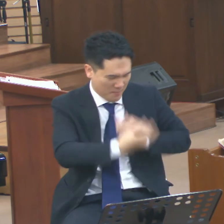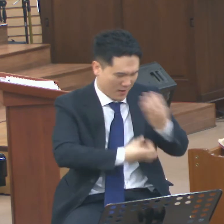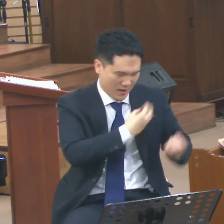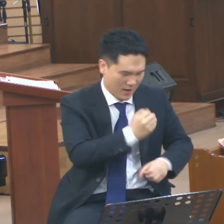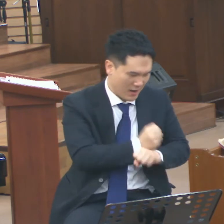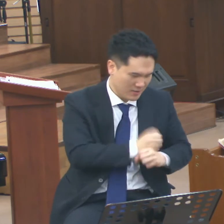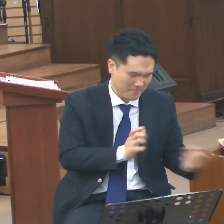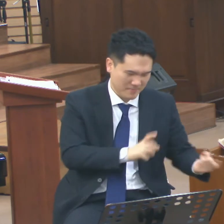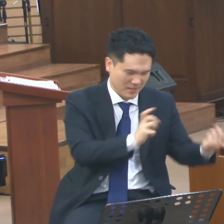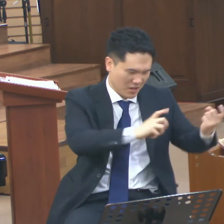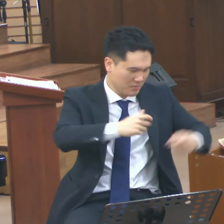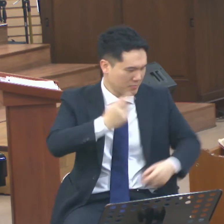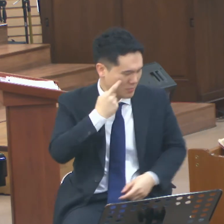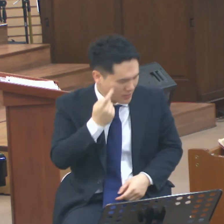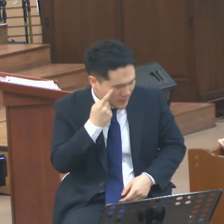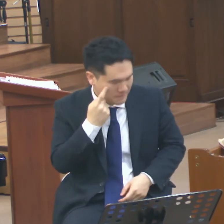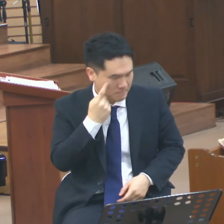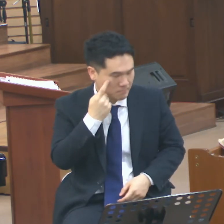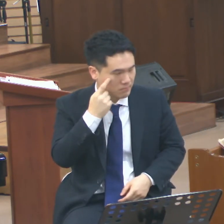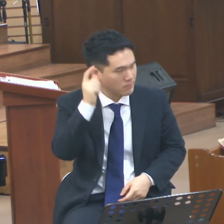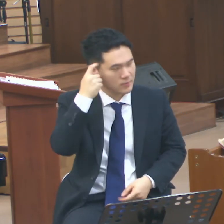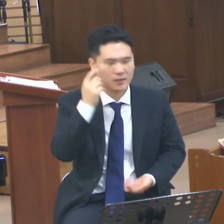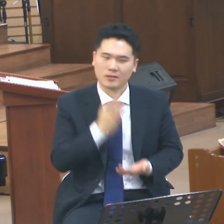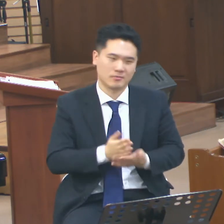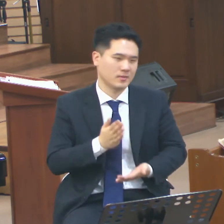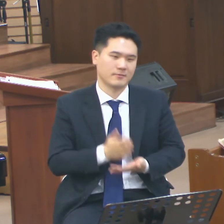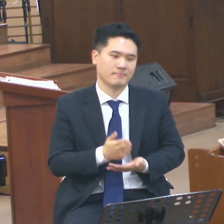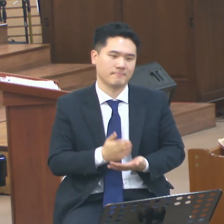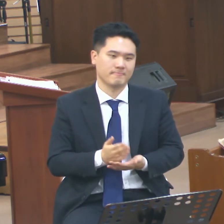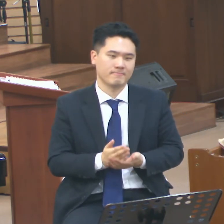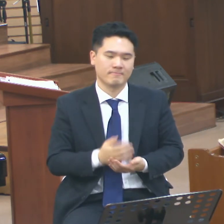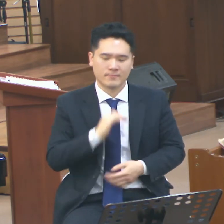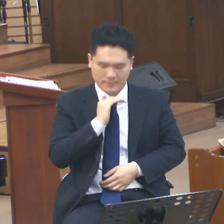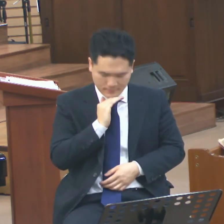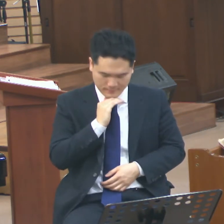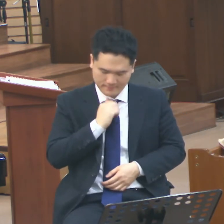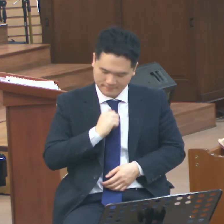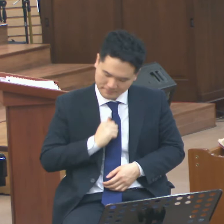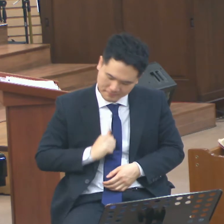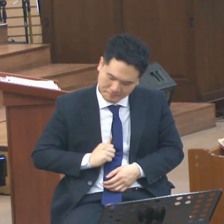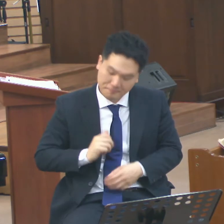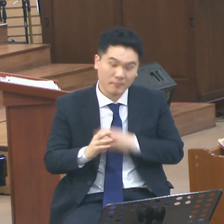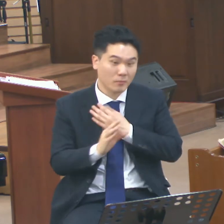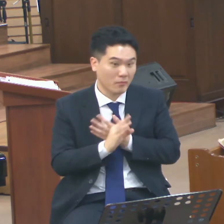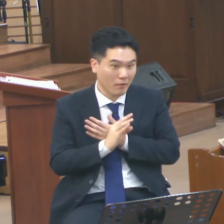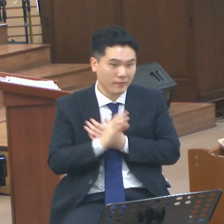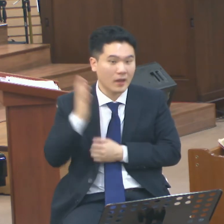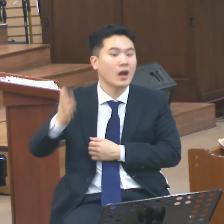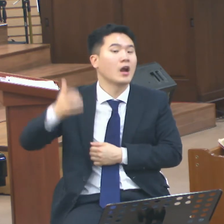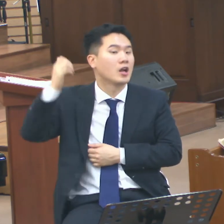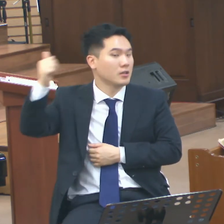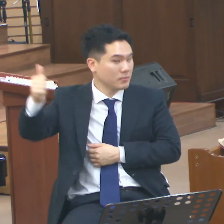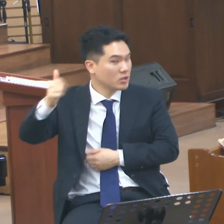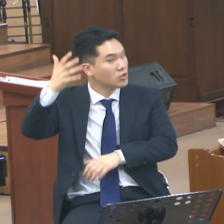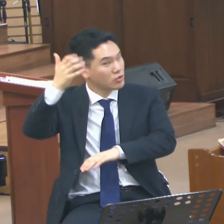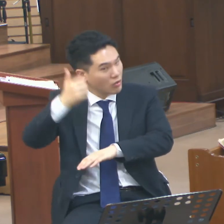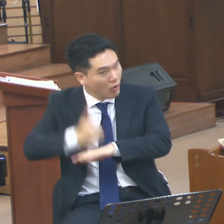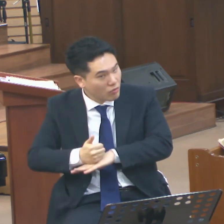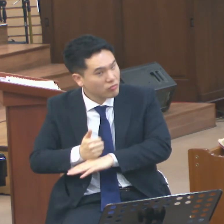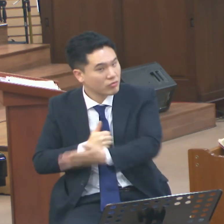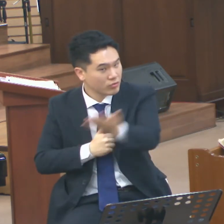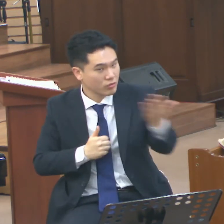기다리세요. 기도하세요. 하나님이 언젠가 잘못된 시선을 잡아주시고 풀게